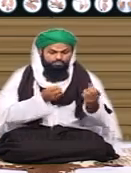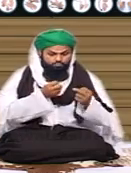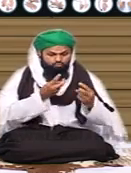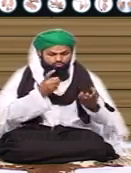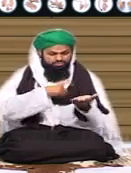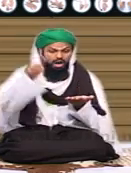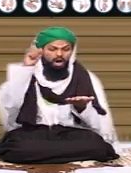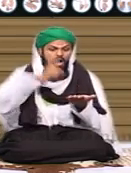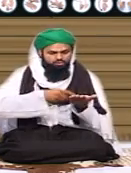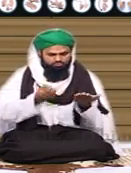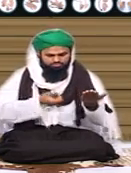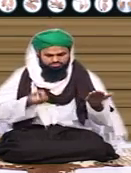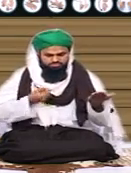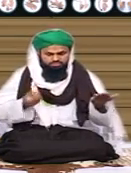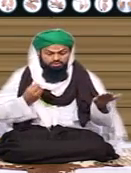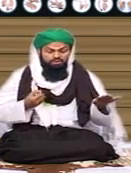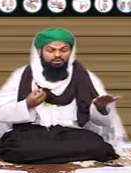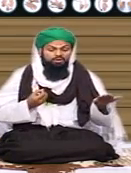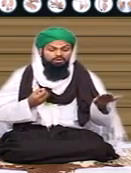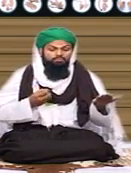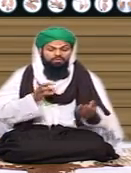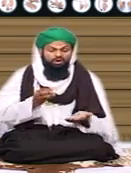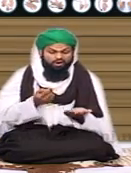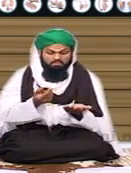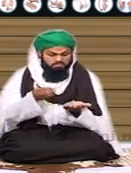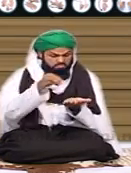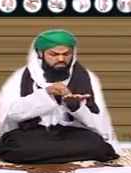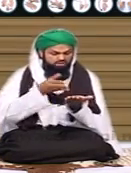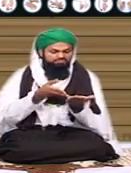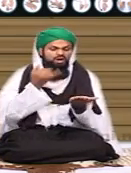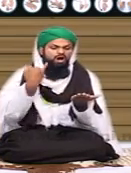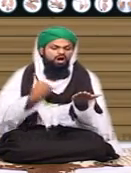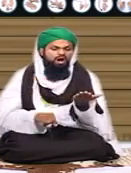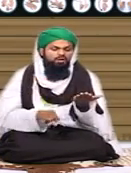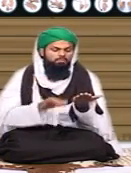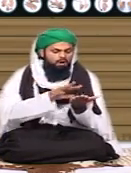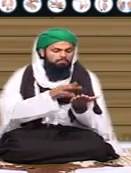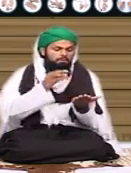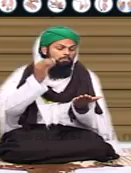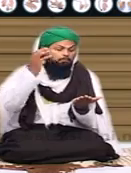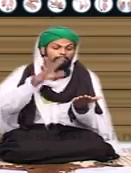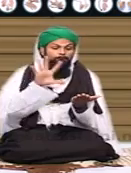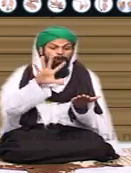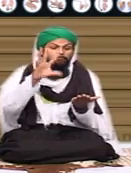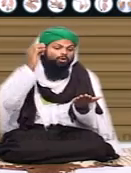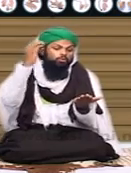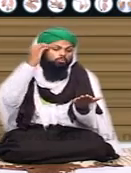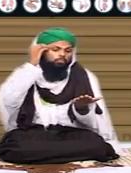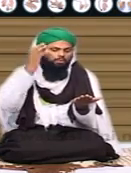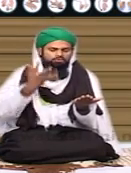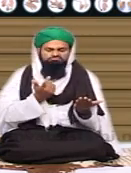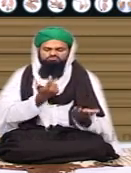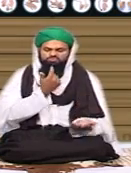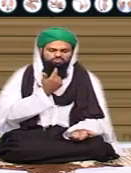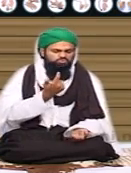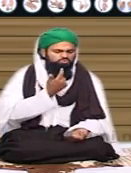ہم لوگ نہیں جانتے، اور اس کی وجہ سے ہماری روزی حرام ہو جاتی ہے، اور ہمیں اس کا علم تک نہیں ہوتا۔ اور جھوٹ تو